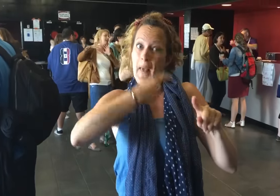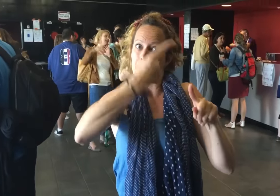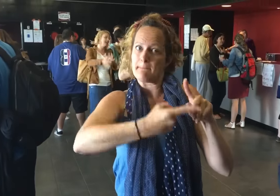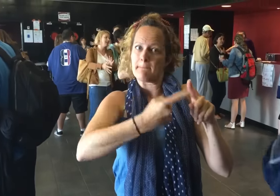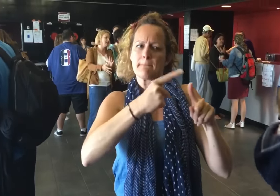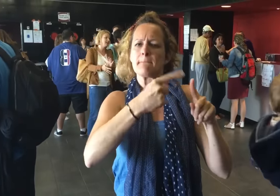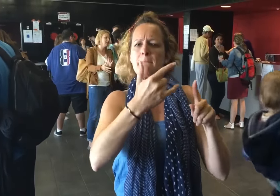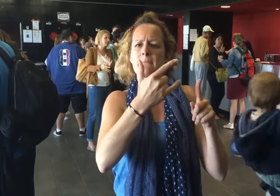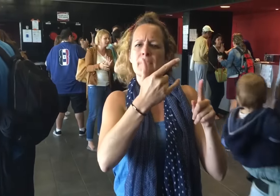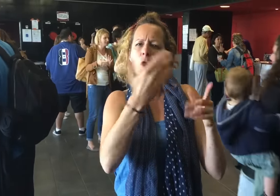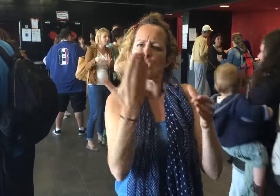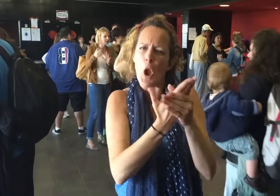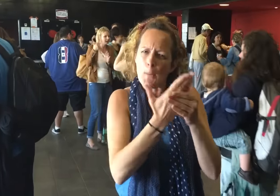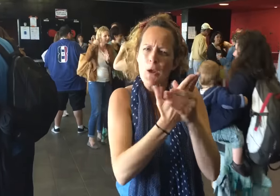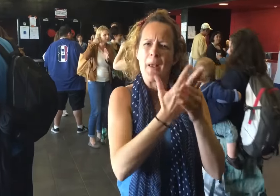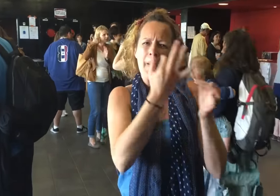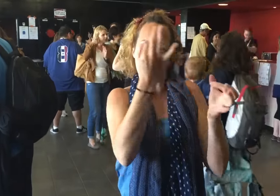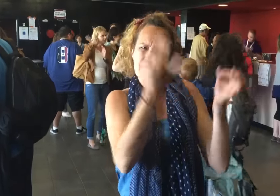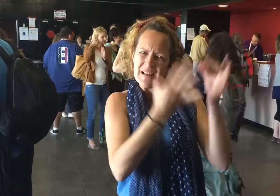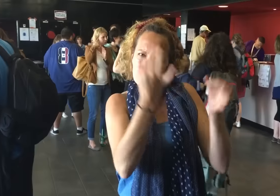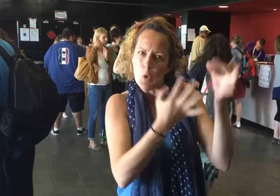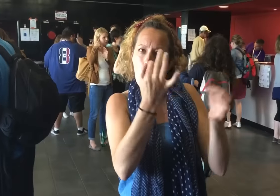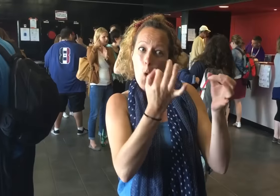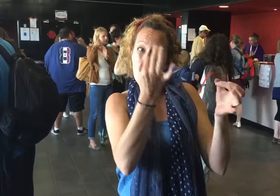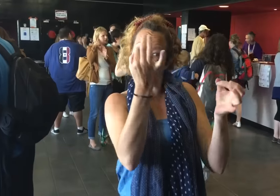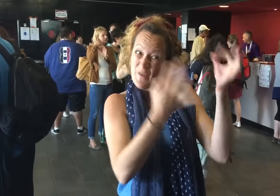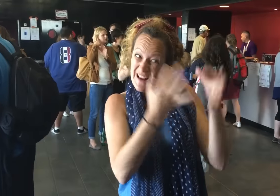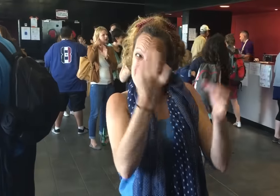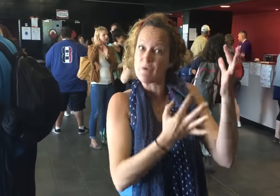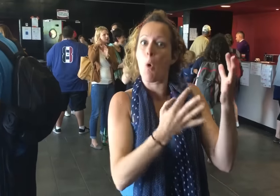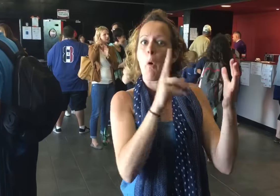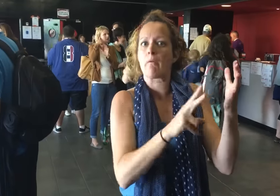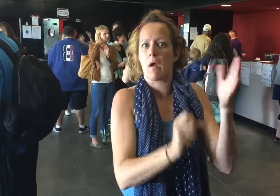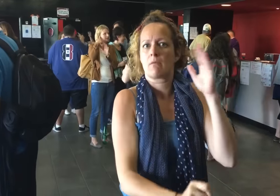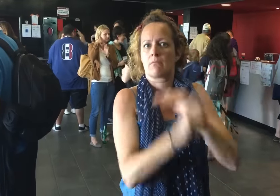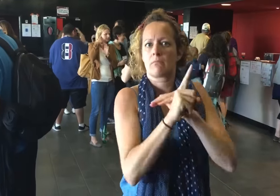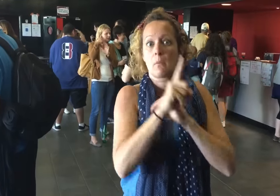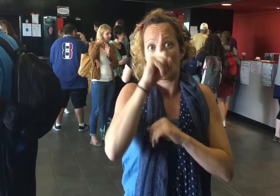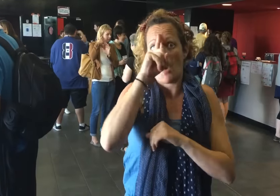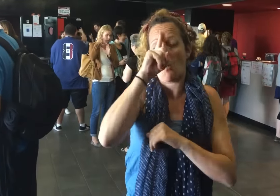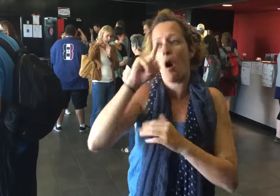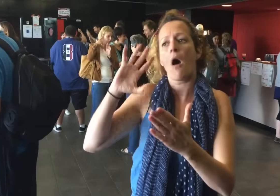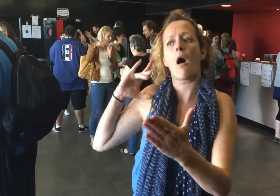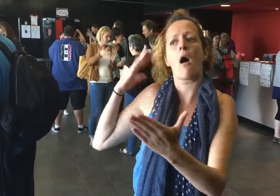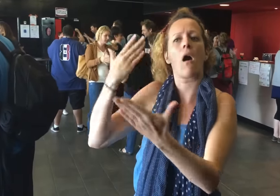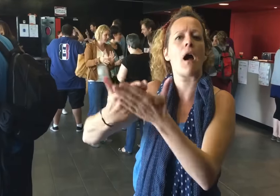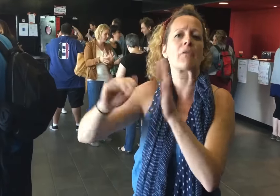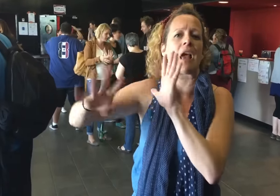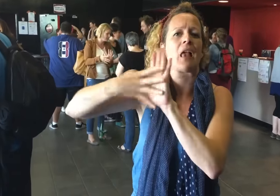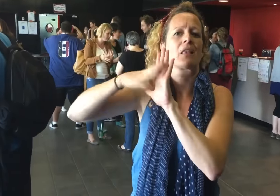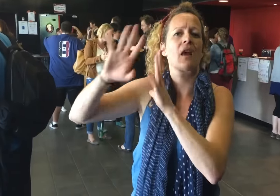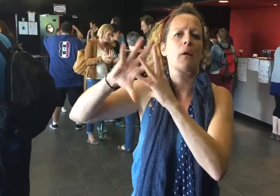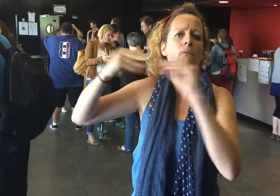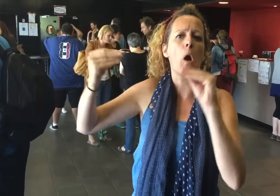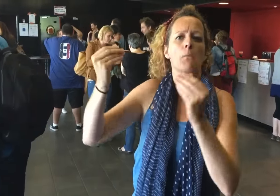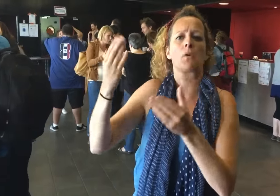hein, ce film, ce documentaire fiction, c'est quelque chose d'assez inédit pour moi parce que il existe d'autres